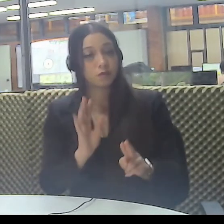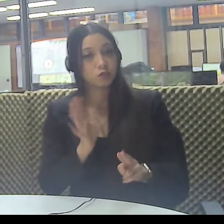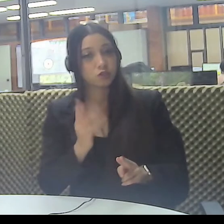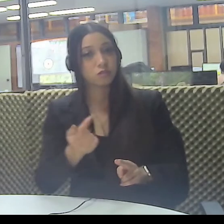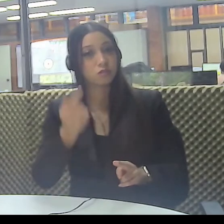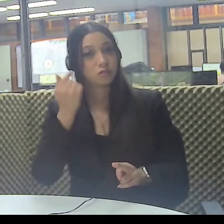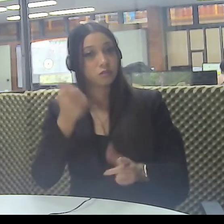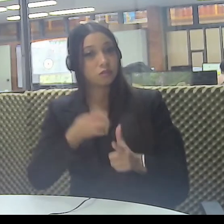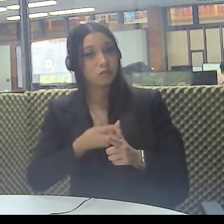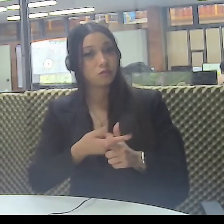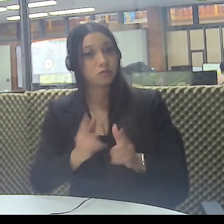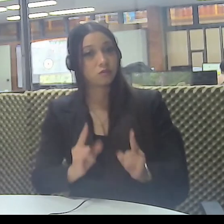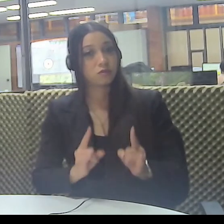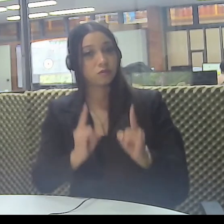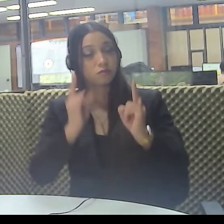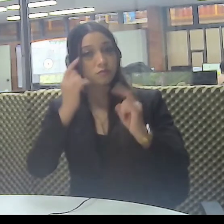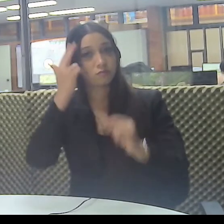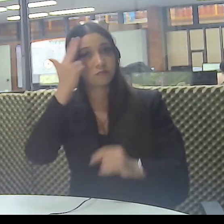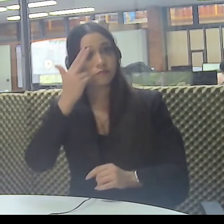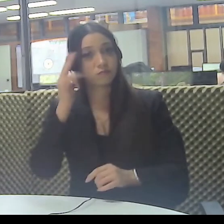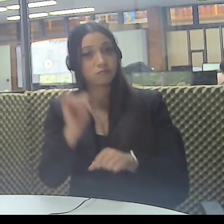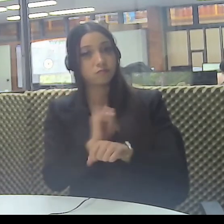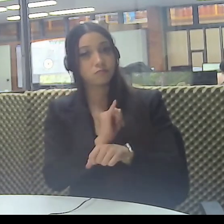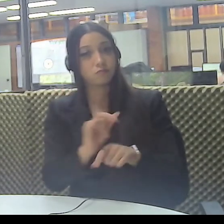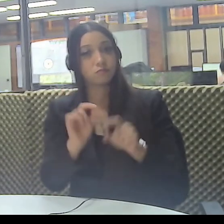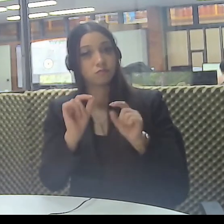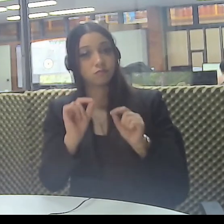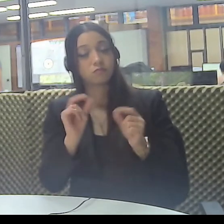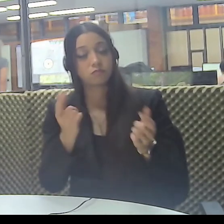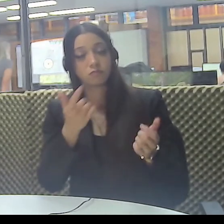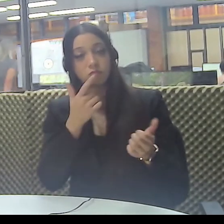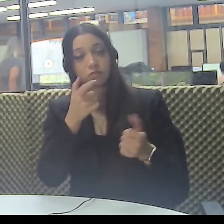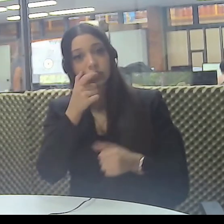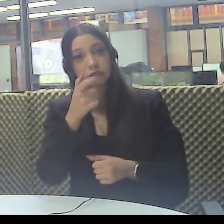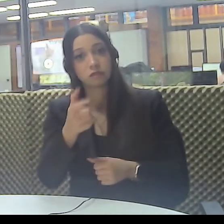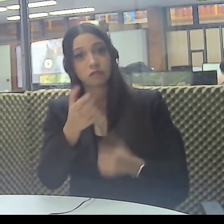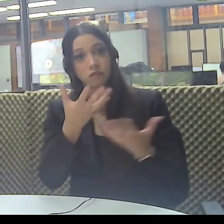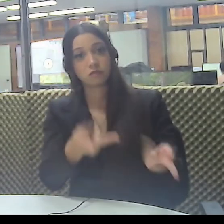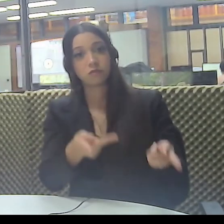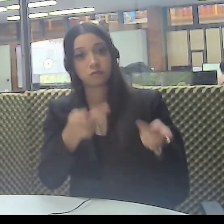tinha alugado um prédio pensando estrategicamente, né, pelo interesse que a gente tinha em